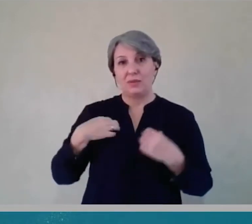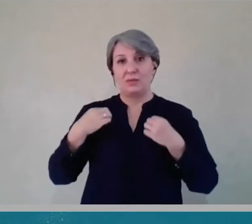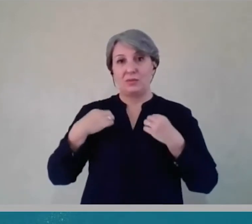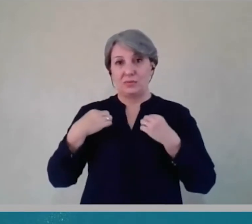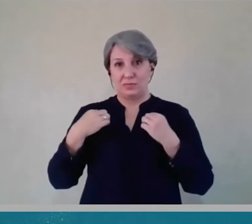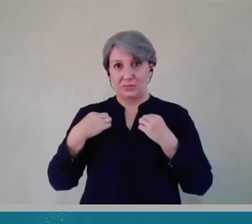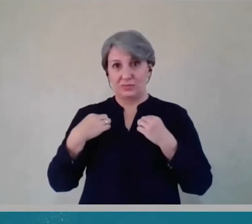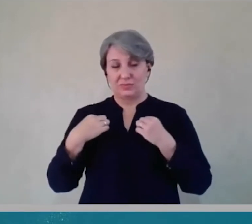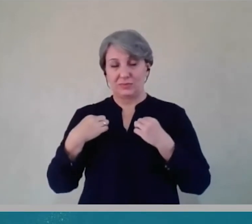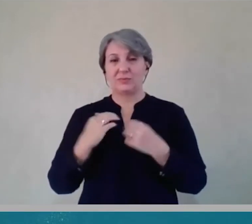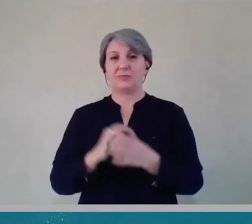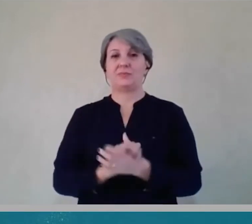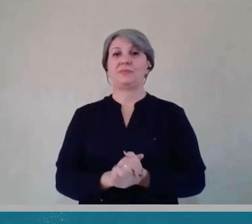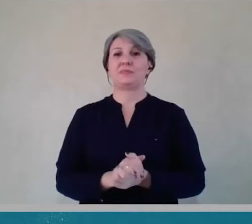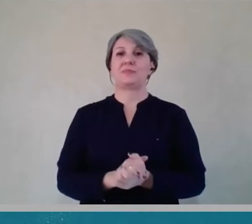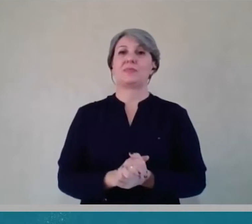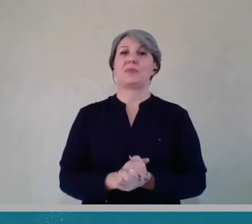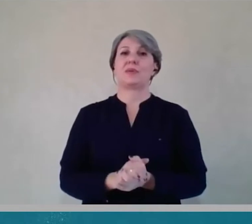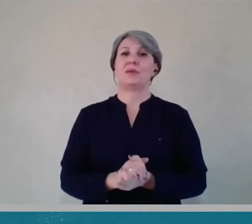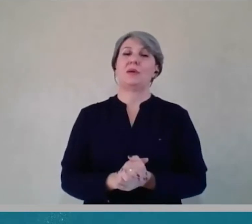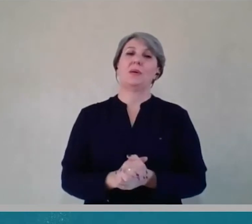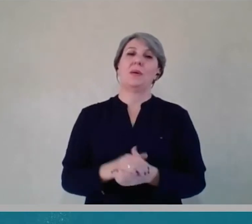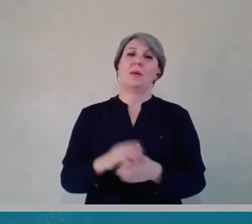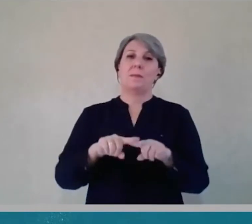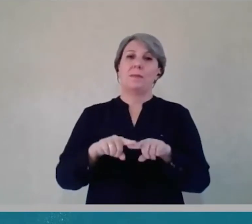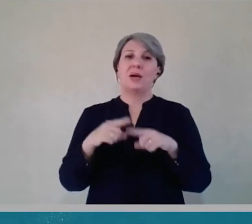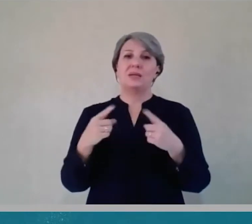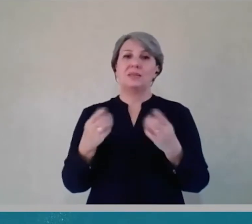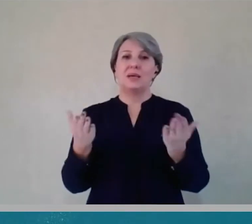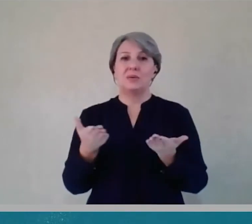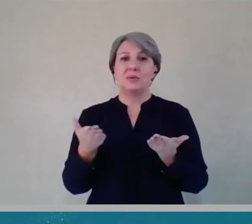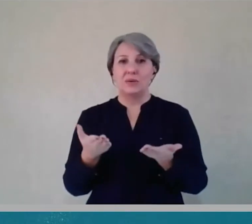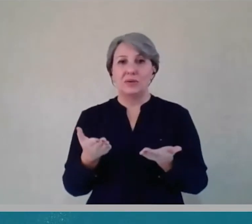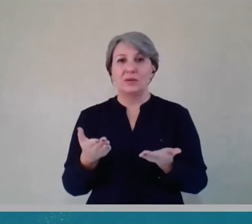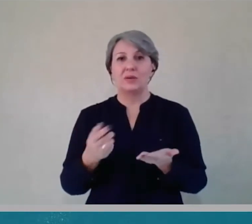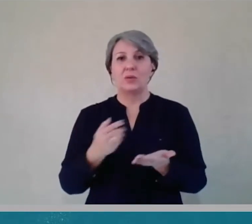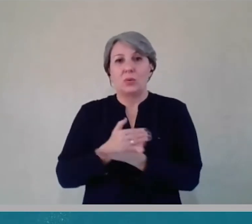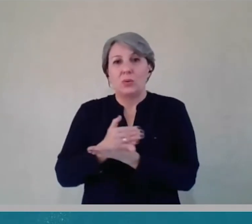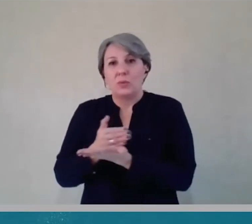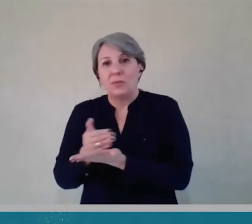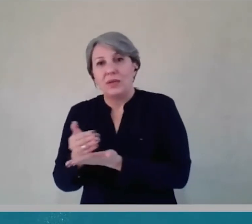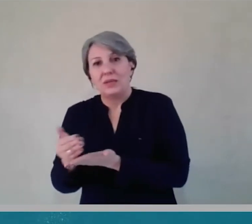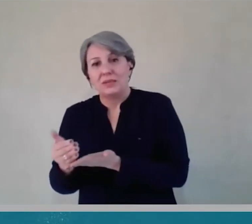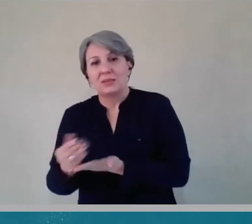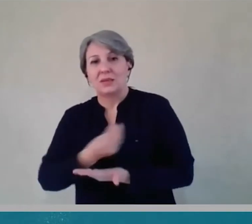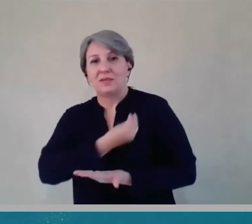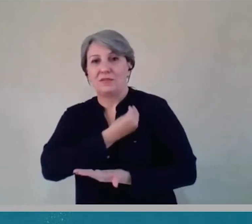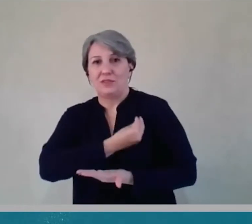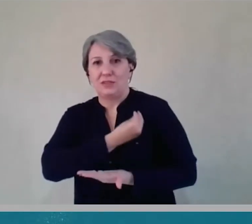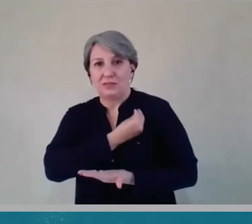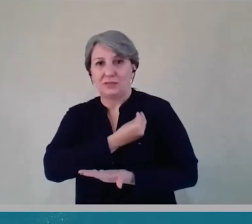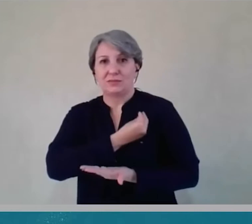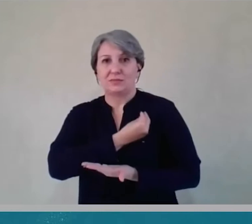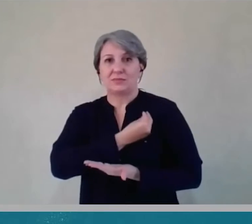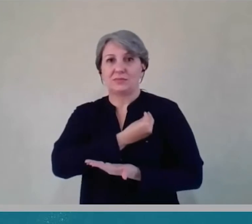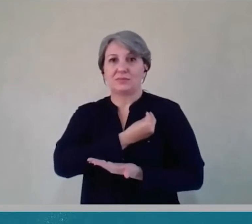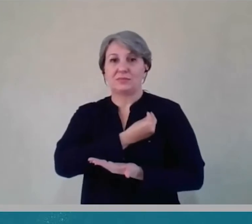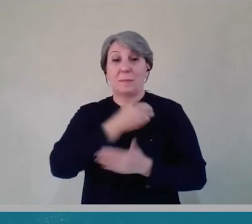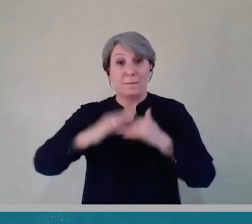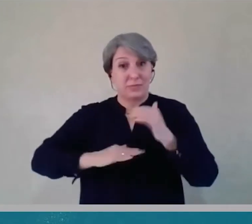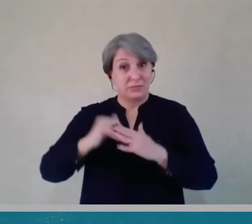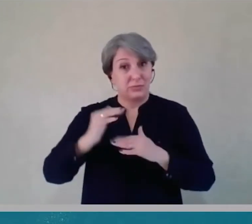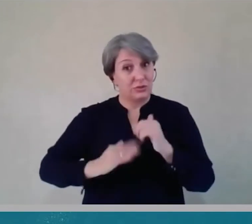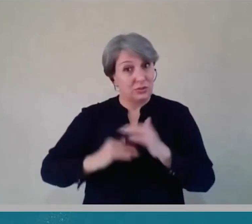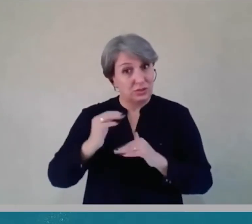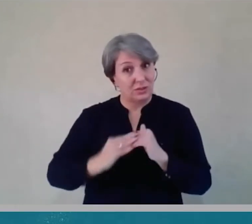a partir desse momento você passa a viver uma vida de justiça, né? Vivendo pela